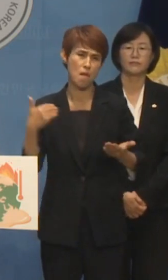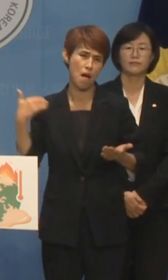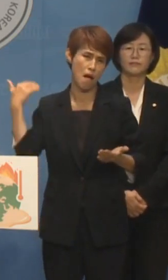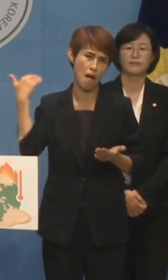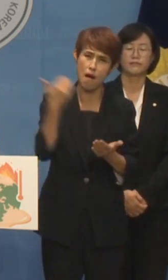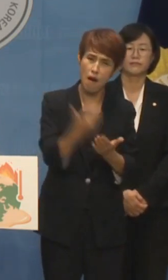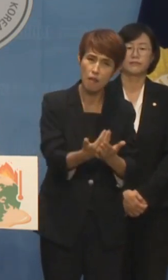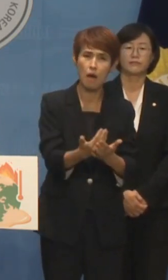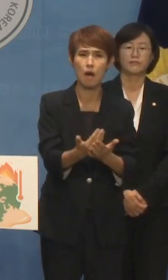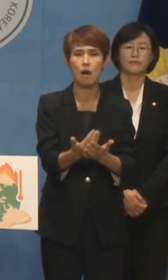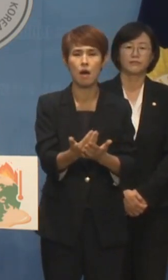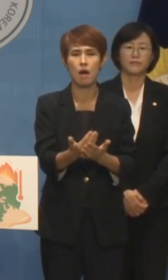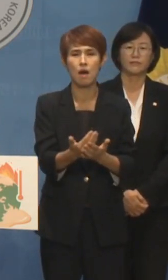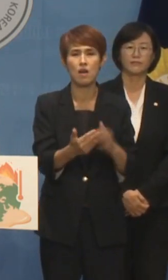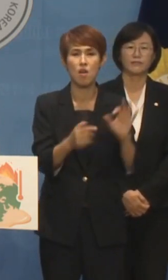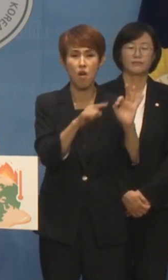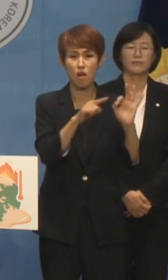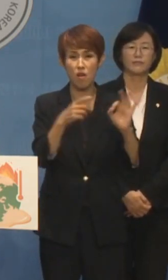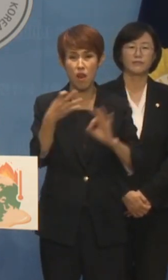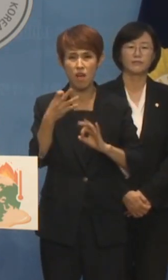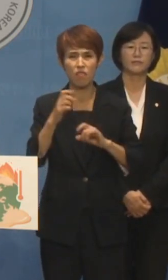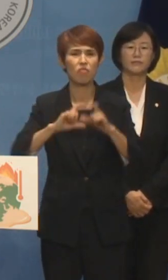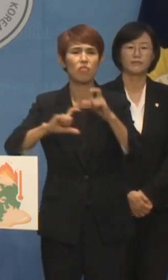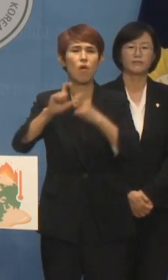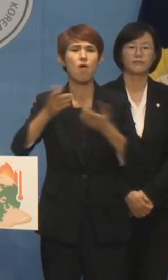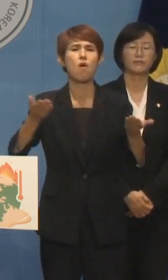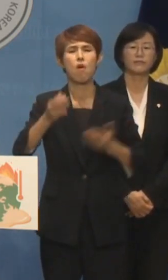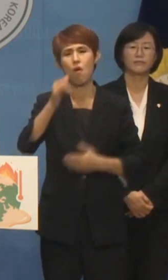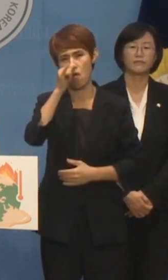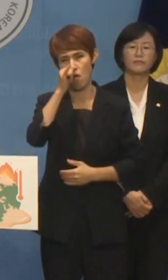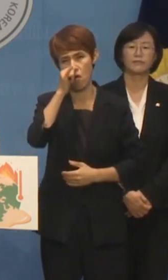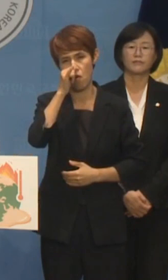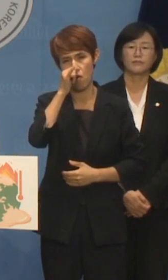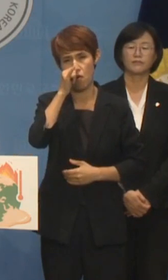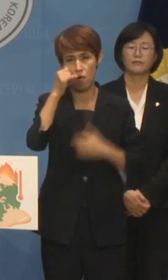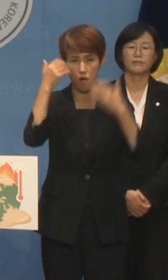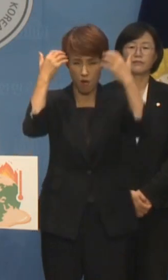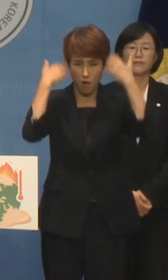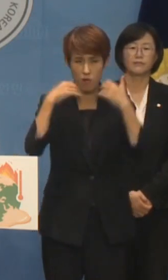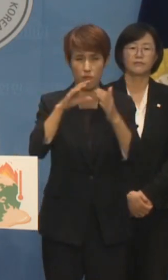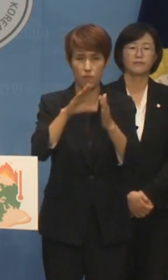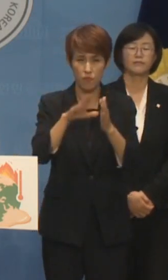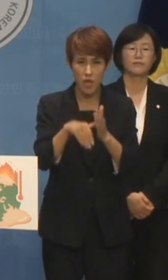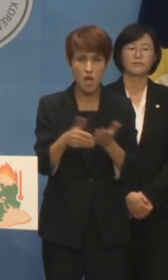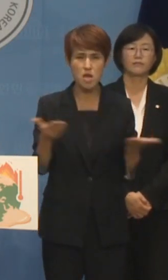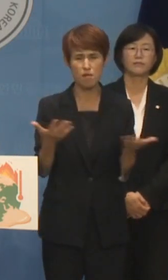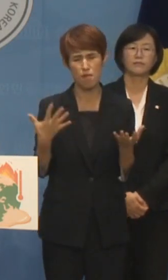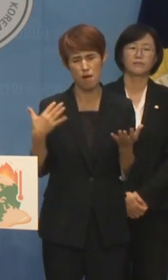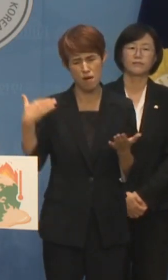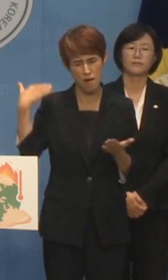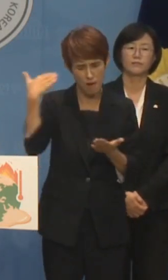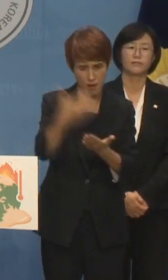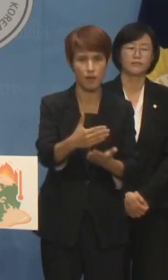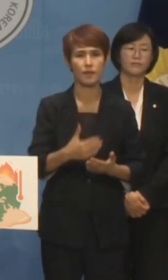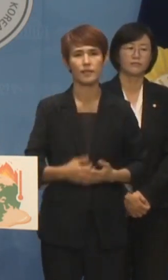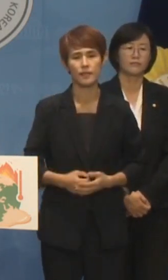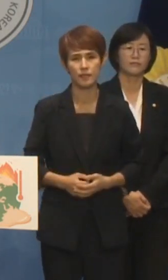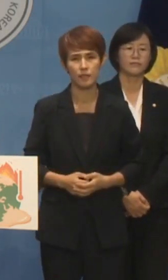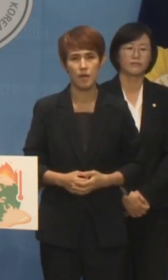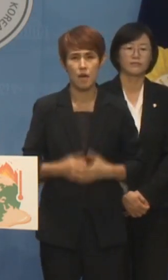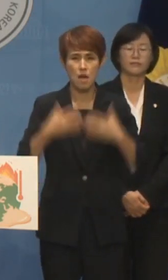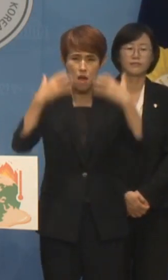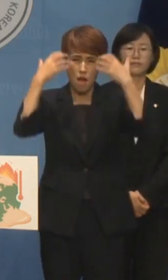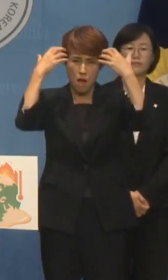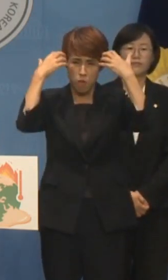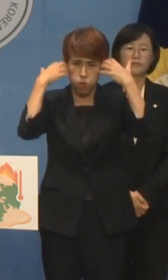업무가 배정되고 있는 것이 실제 성수기 시기의 현장 노동자의 현실입니다. 폭염